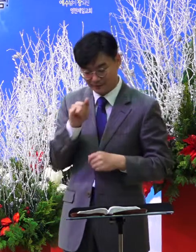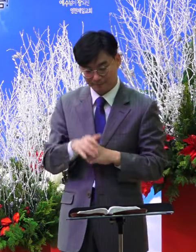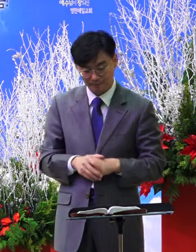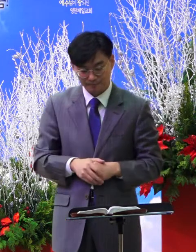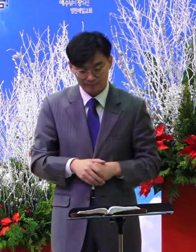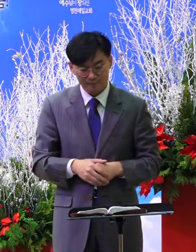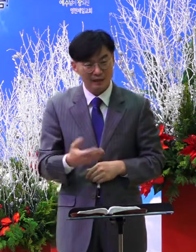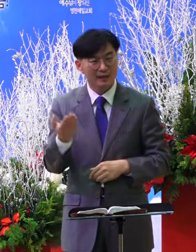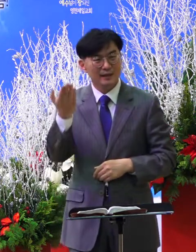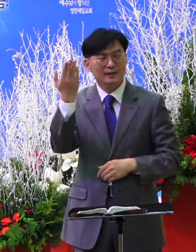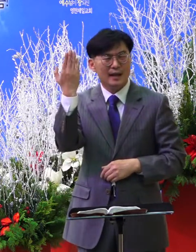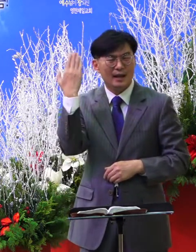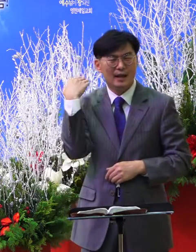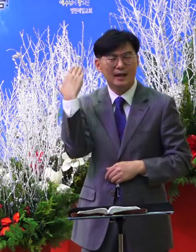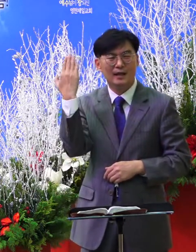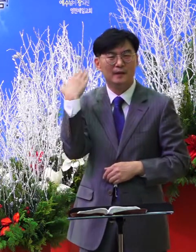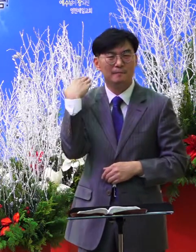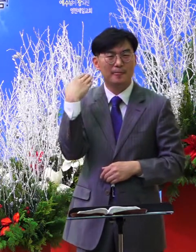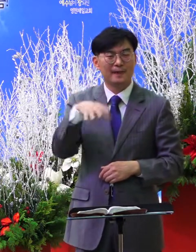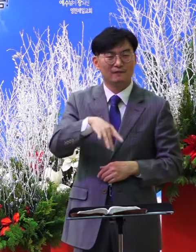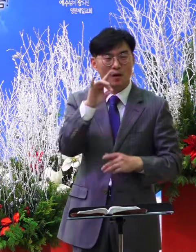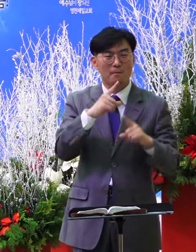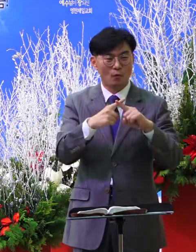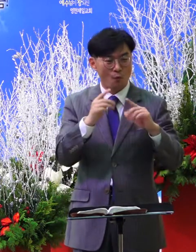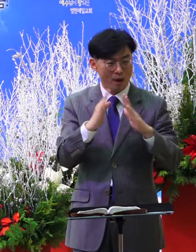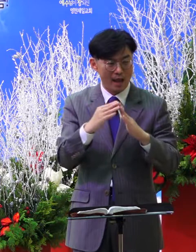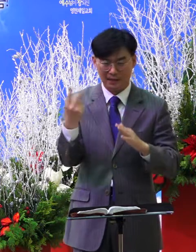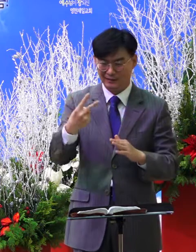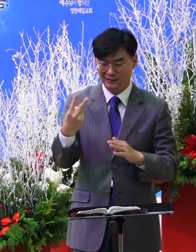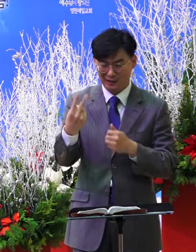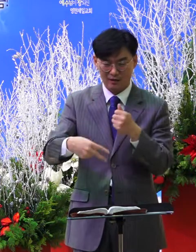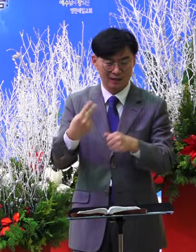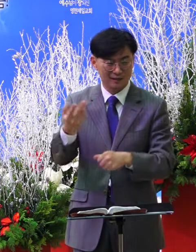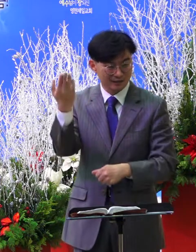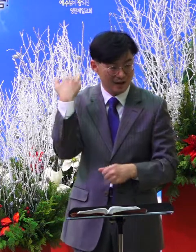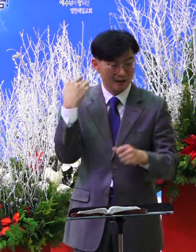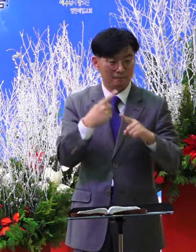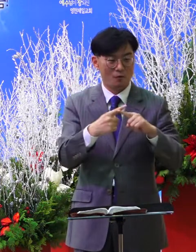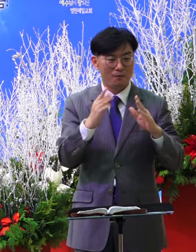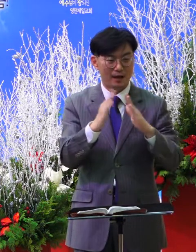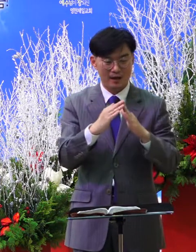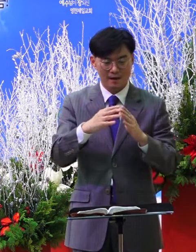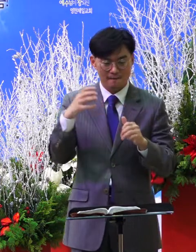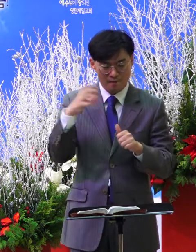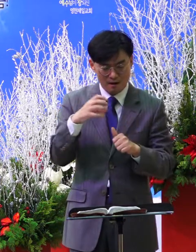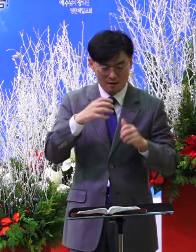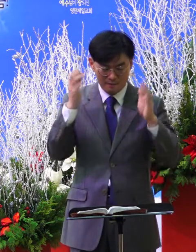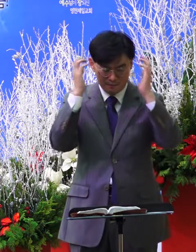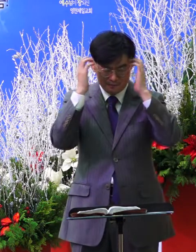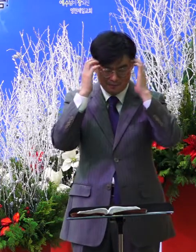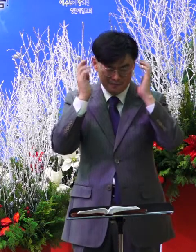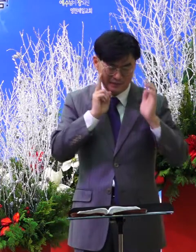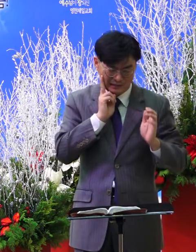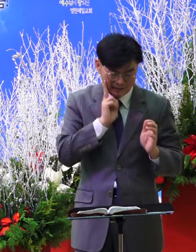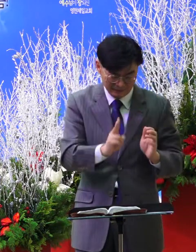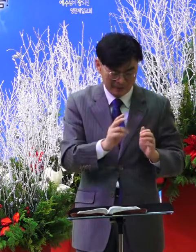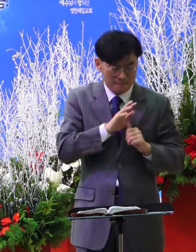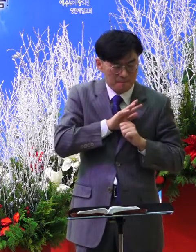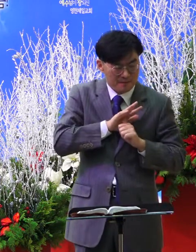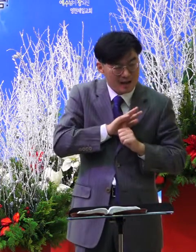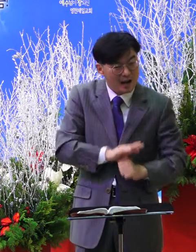그들은 그 핍박을 이겨냈습니다. 그들이 이겨낼 수 있었던 것은 주님께서 다시 오신다 하는 것이었습니다. 주님이